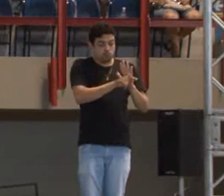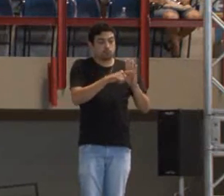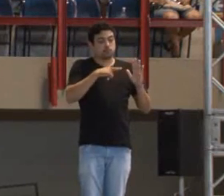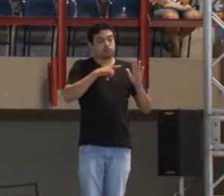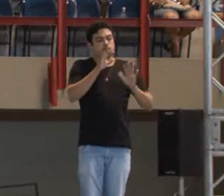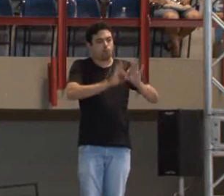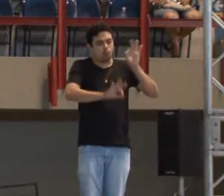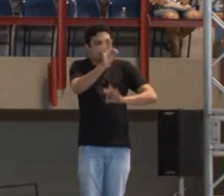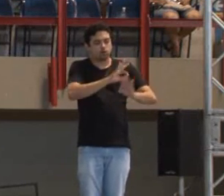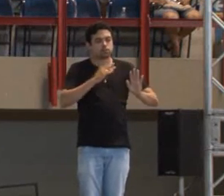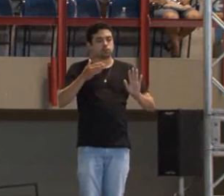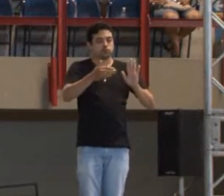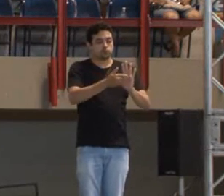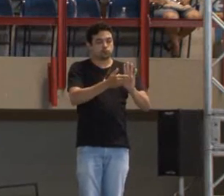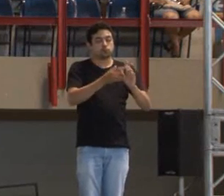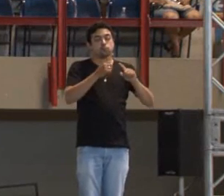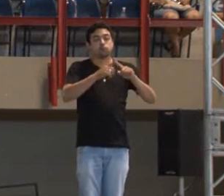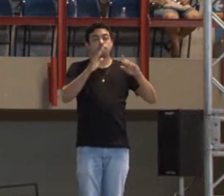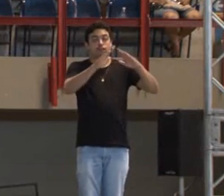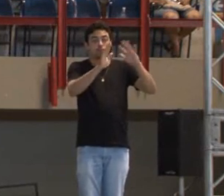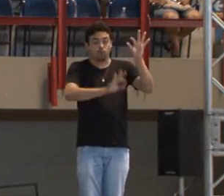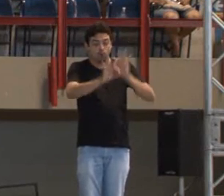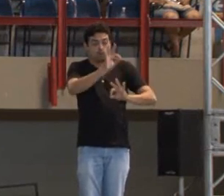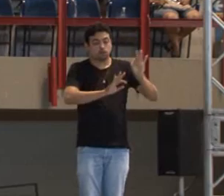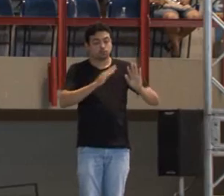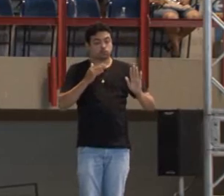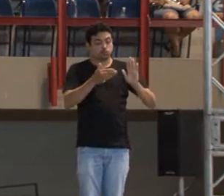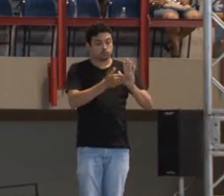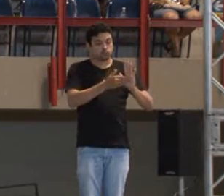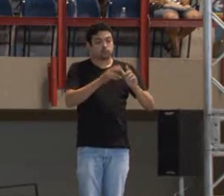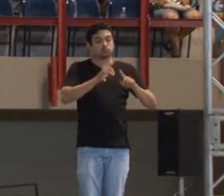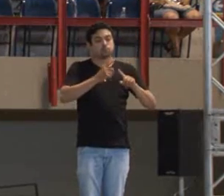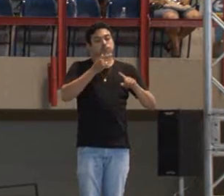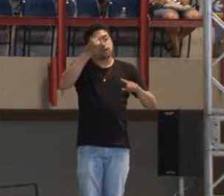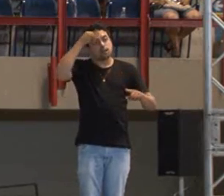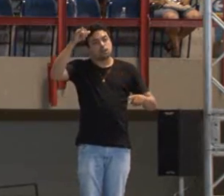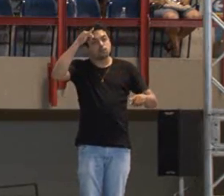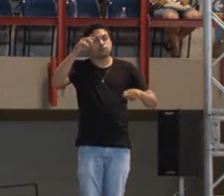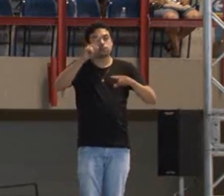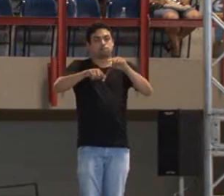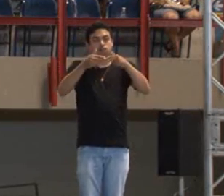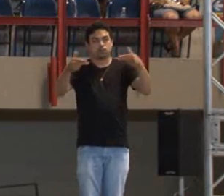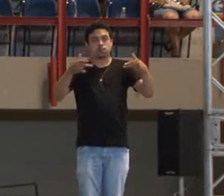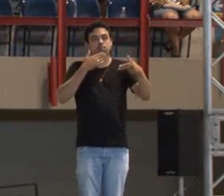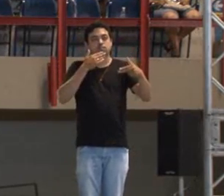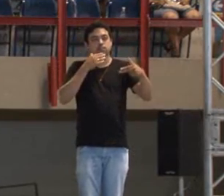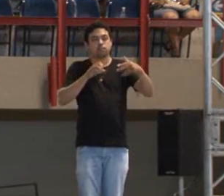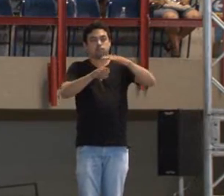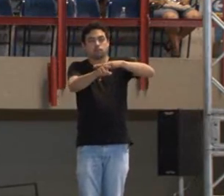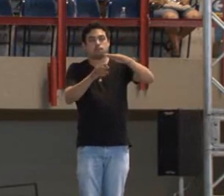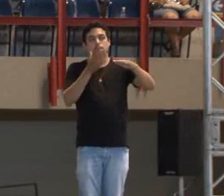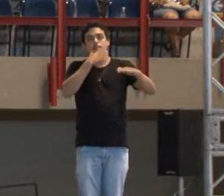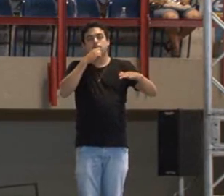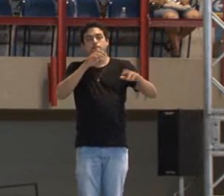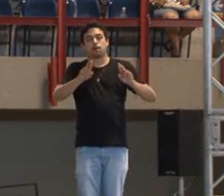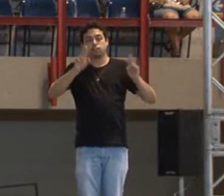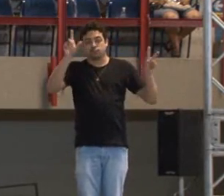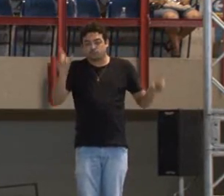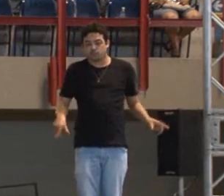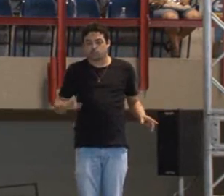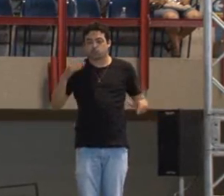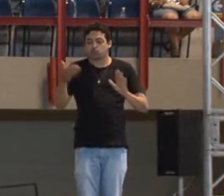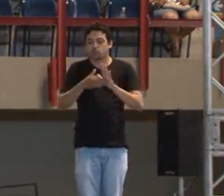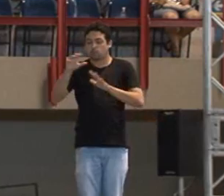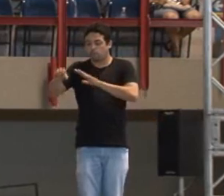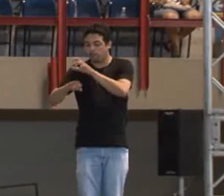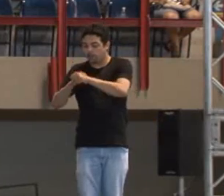casa arrumada. Para ter a casa arrumada, uma das coisas que se faz é não guardar a bugiganga. O papai é o contrário. Tudo que ele pega,